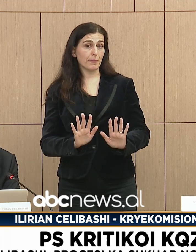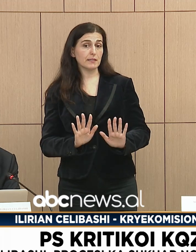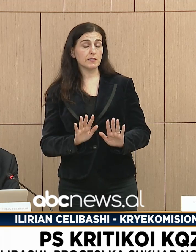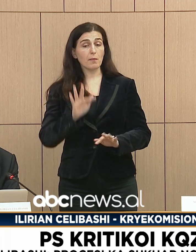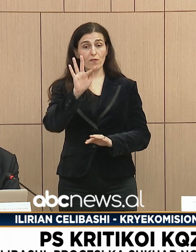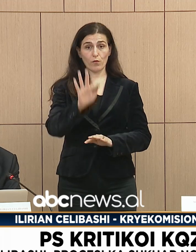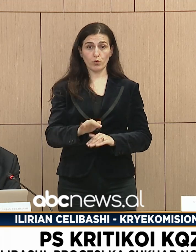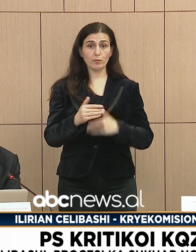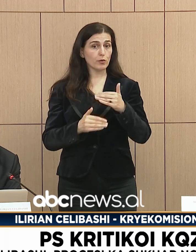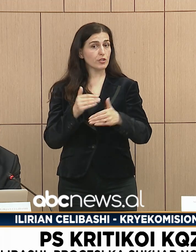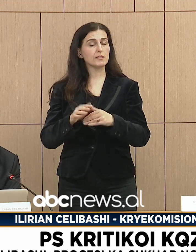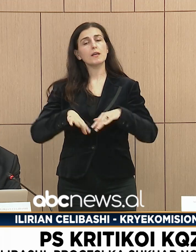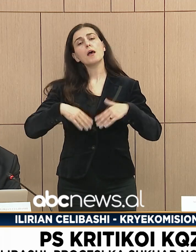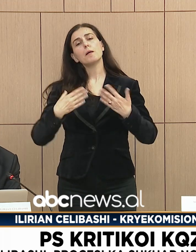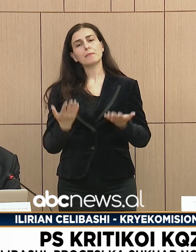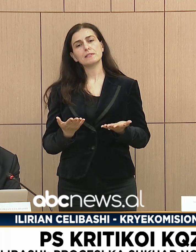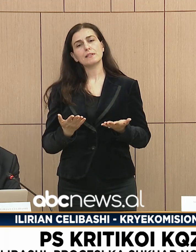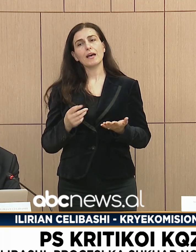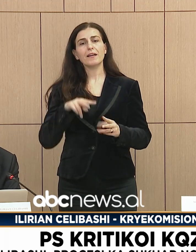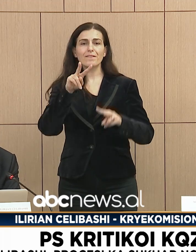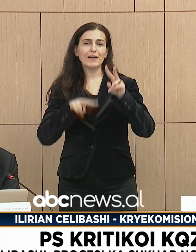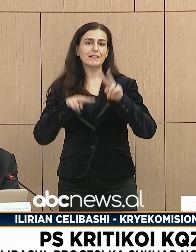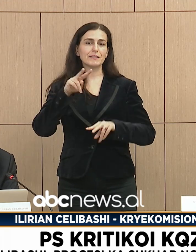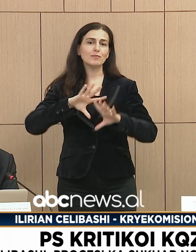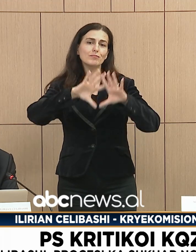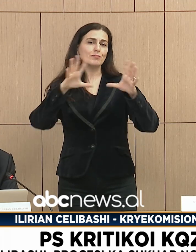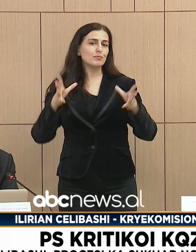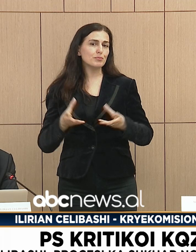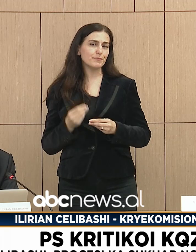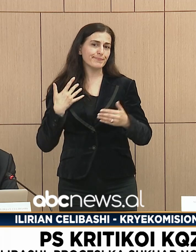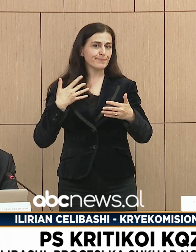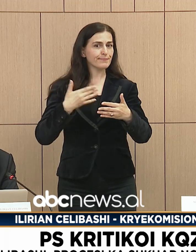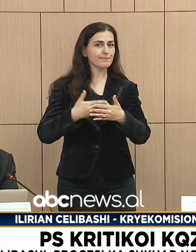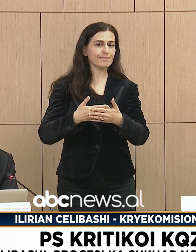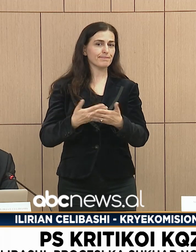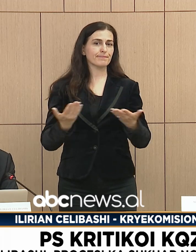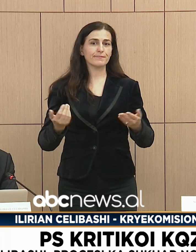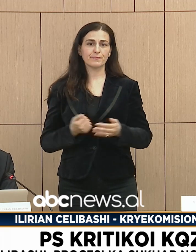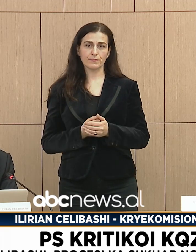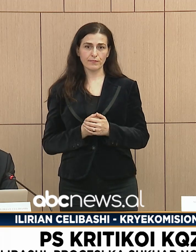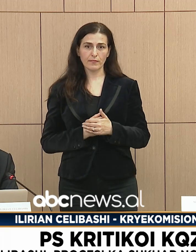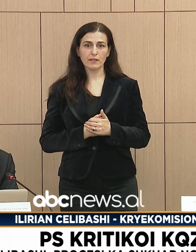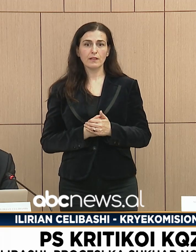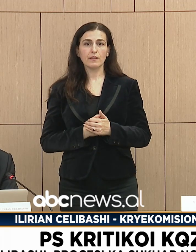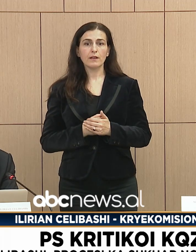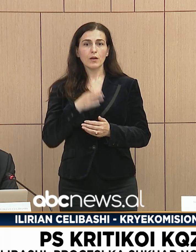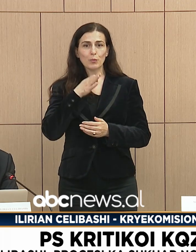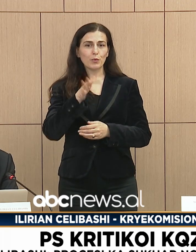përfundimin e procesit edhe të vlerësojmë gjithë çfarë ka ndodhur.